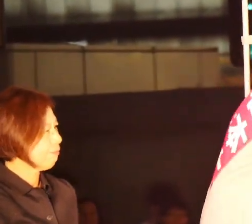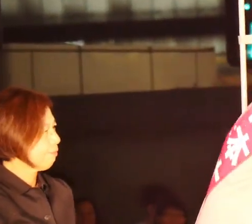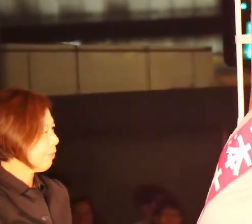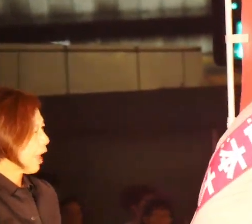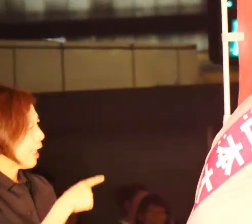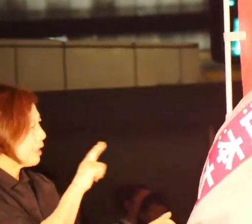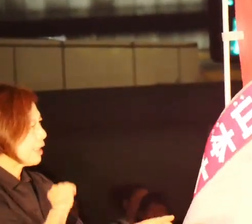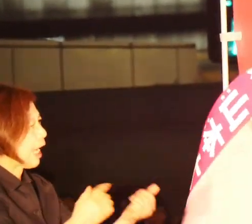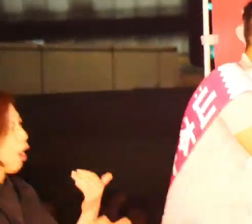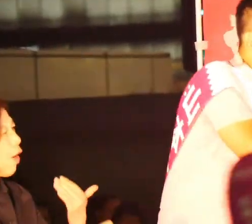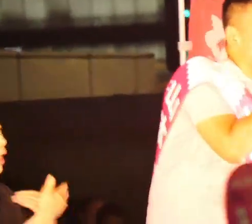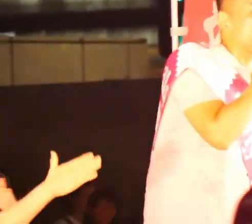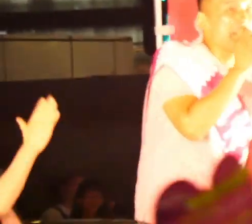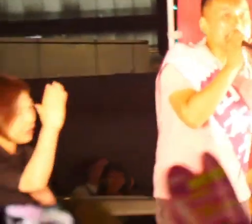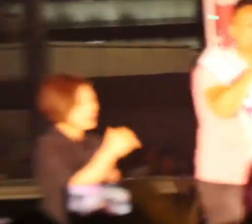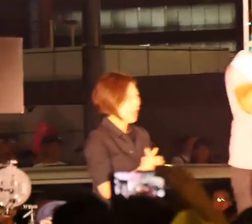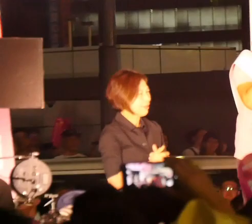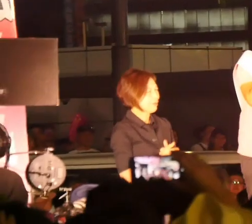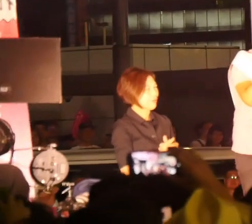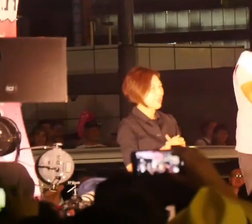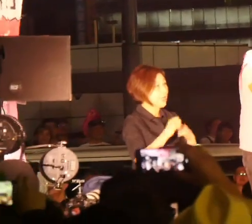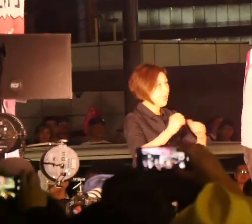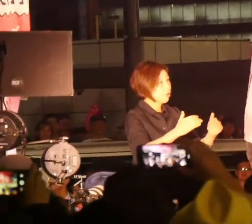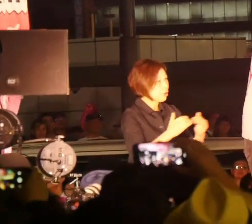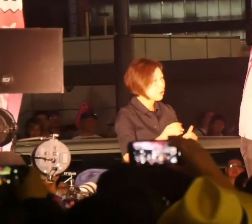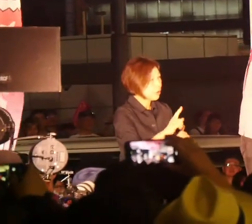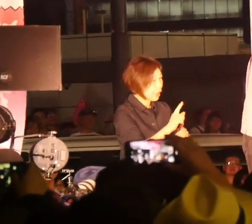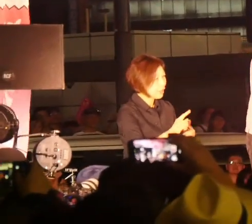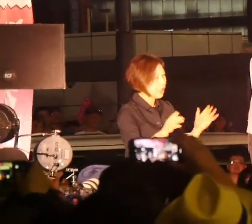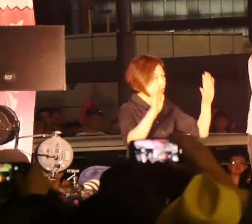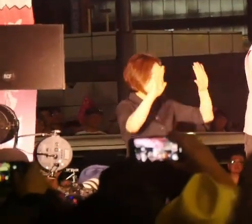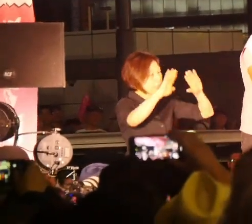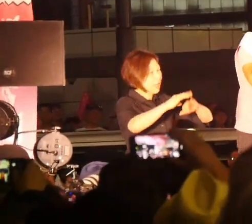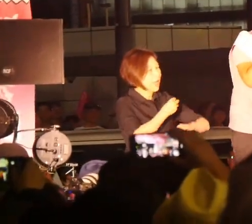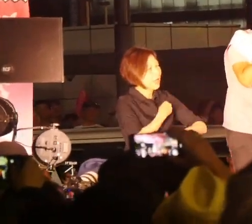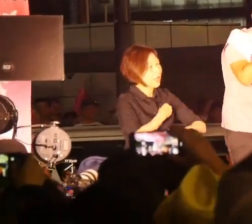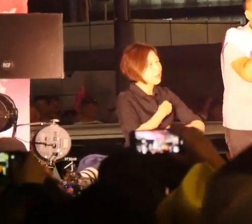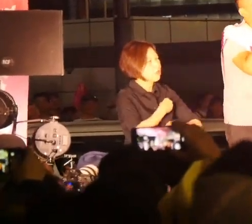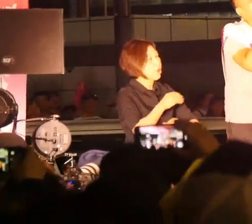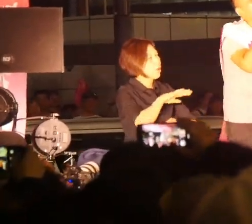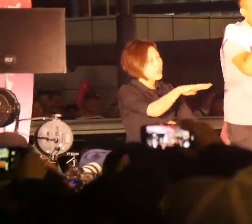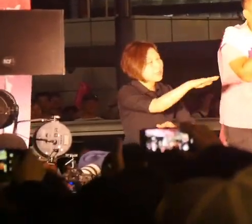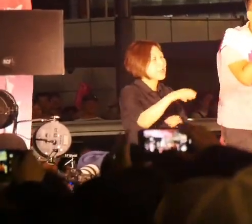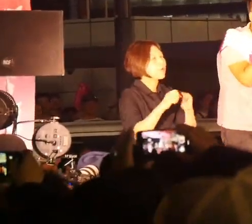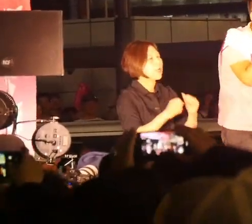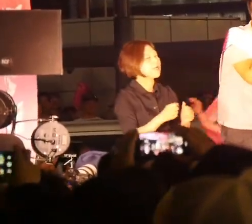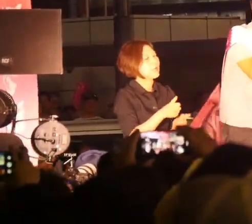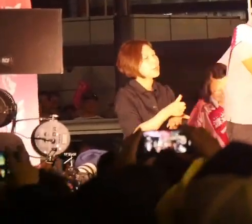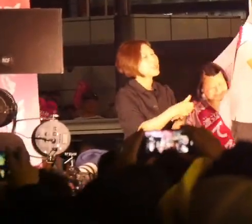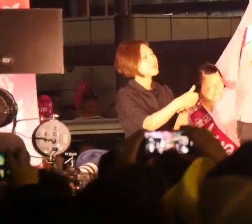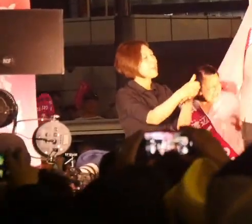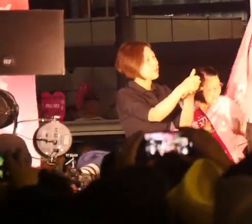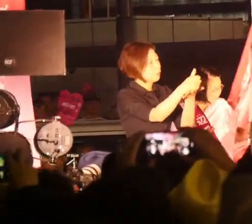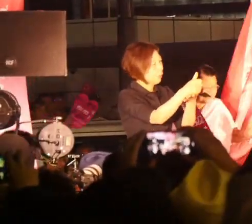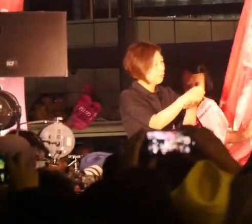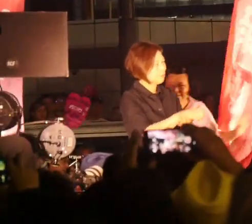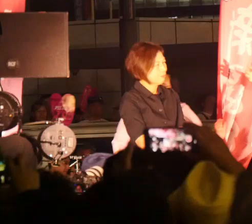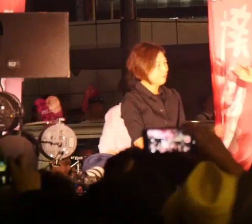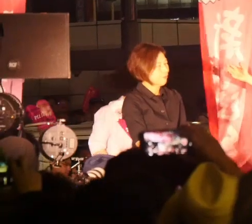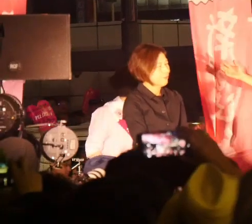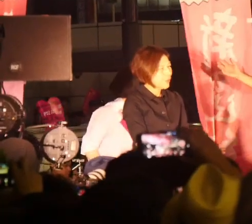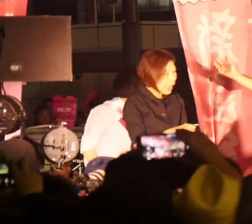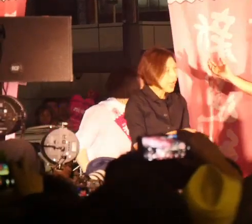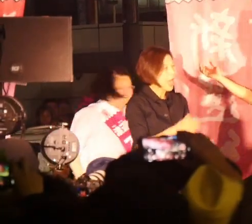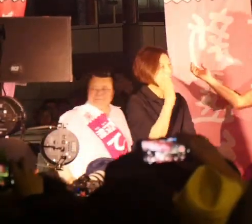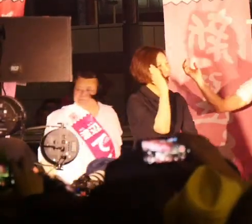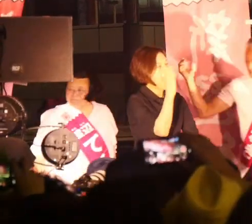力貸してください。一番やらなきゃいけないことを創価学会の皆さんはやられてる。リスペクト。だから政権与党